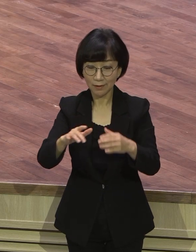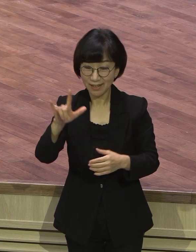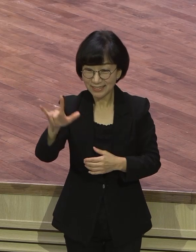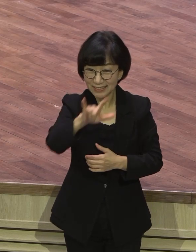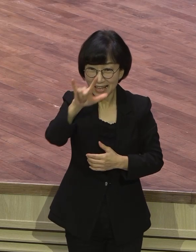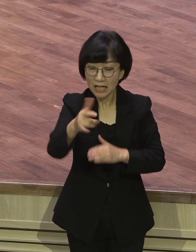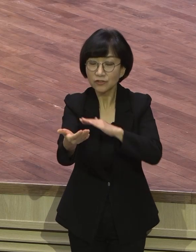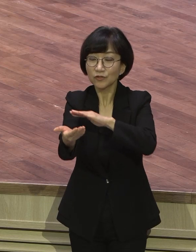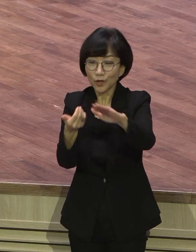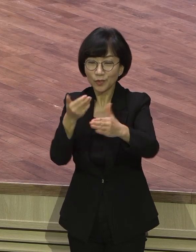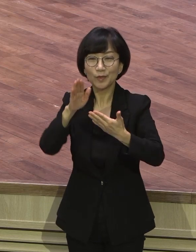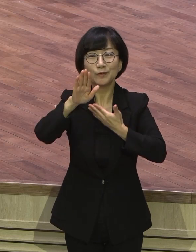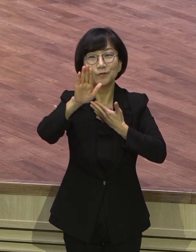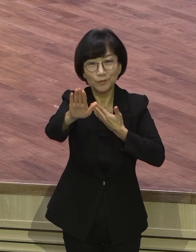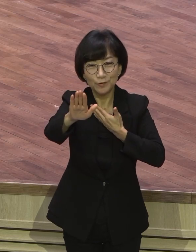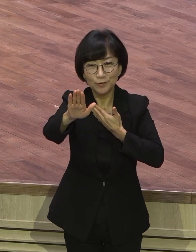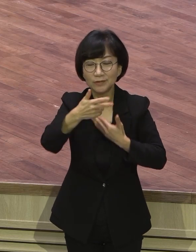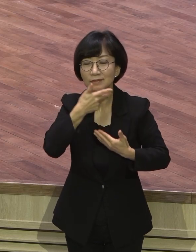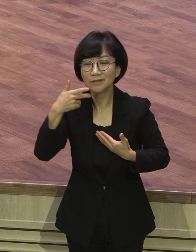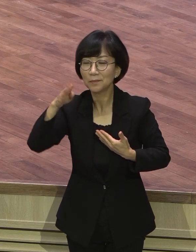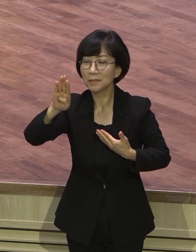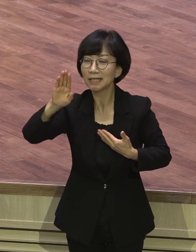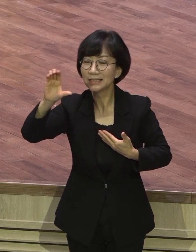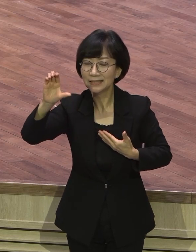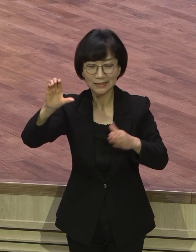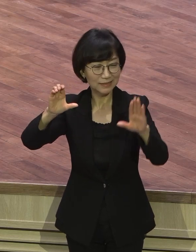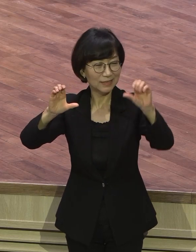전, 이선 이후 그렇게 나누어진다.